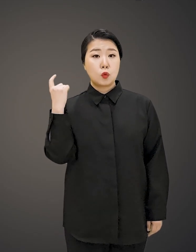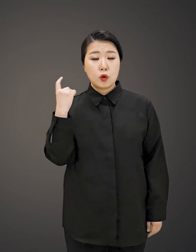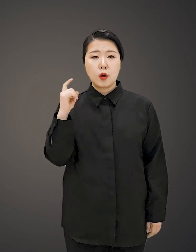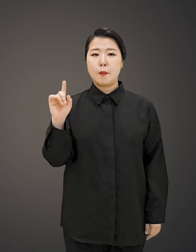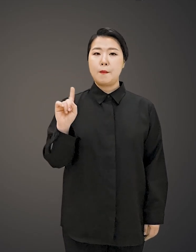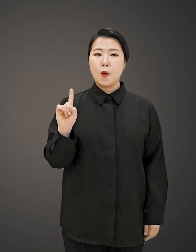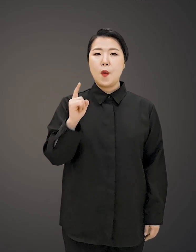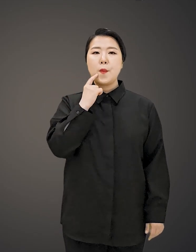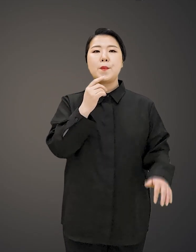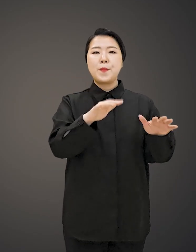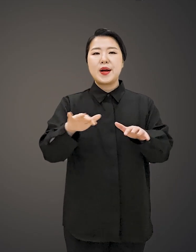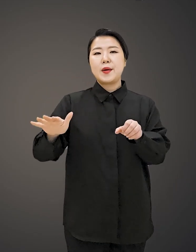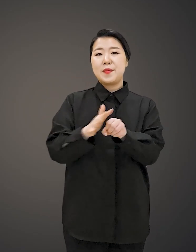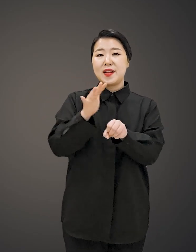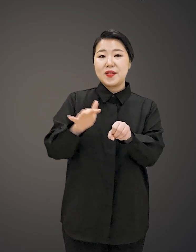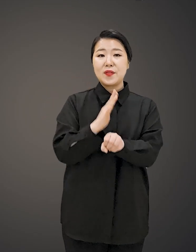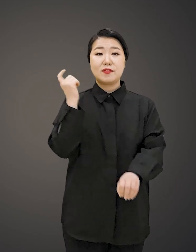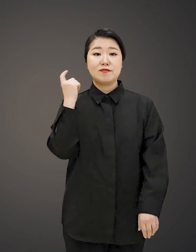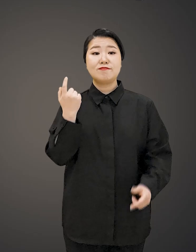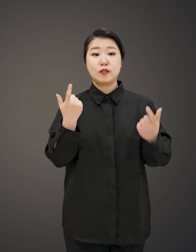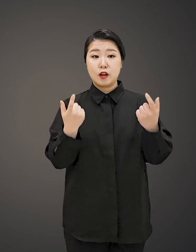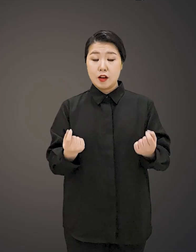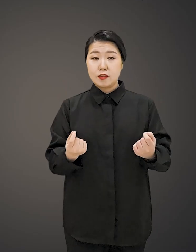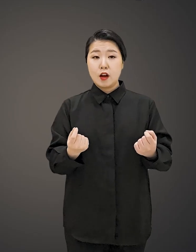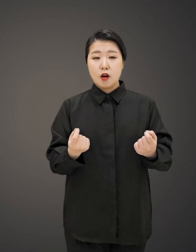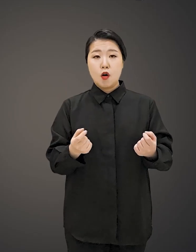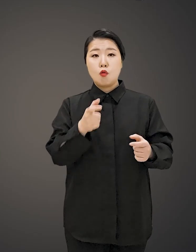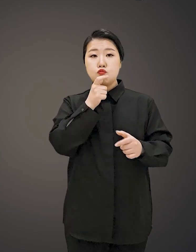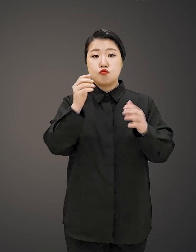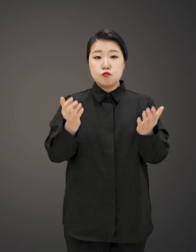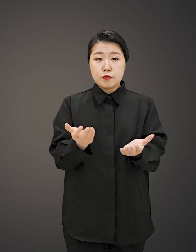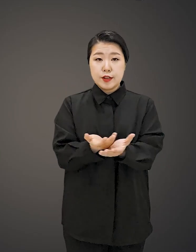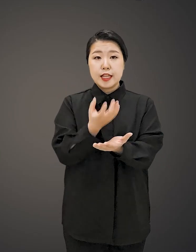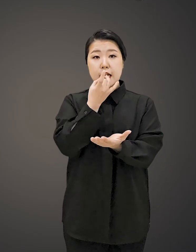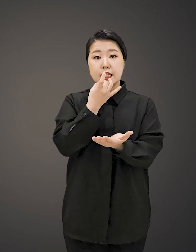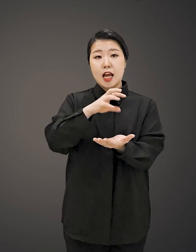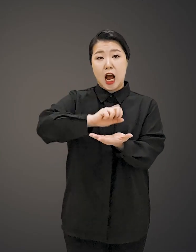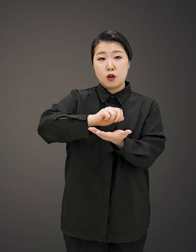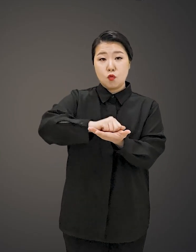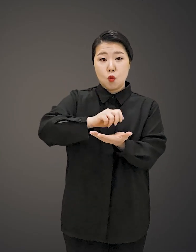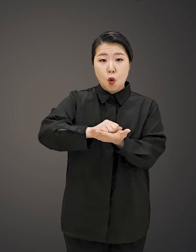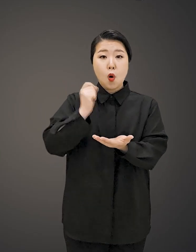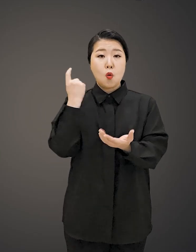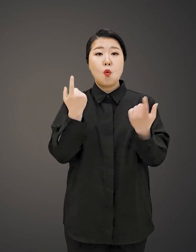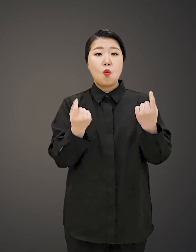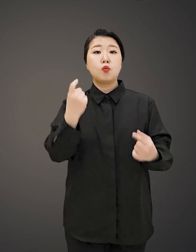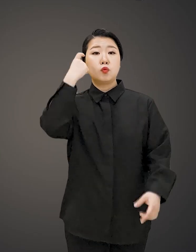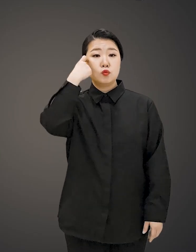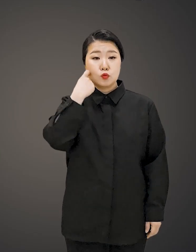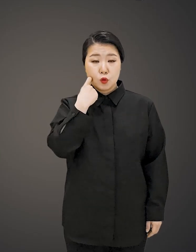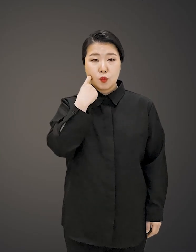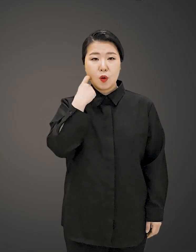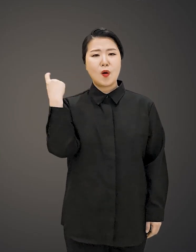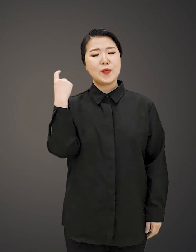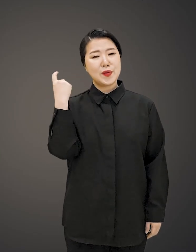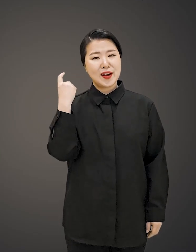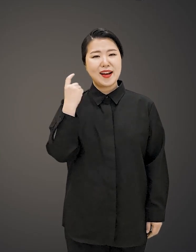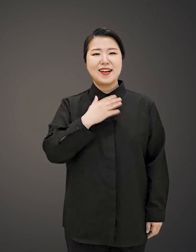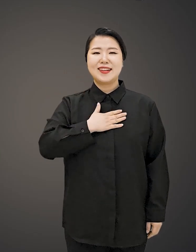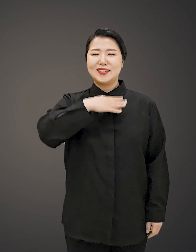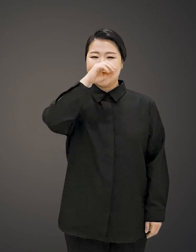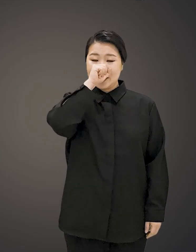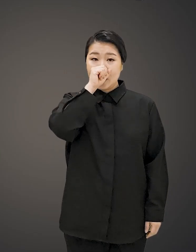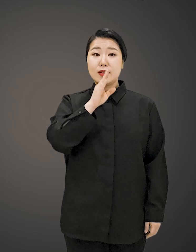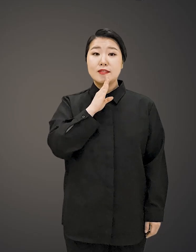수화거려. 꼭 파도 소리 같아. 쌀 씻을 때 나는 소리 같기도 하고 정말